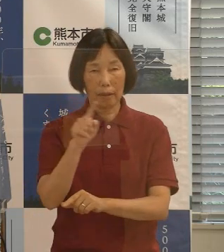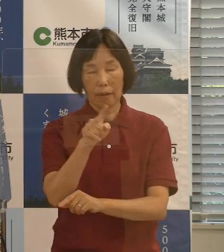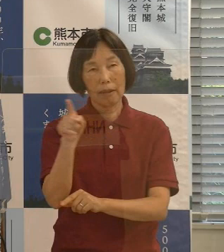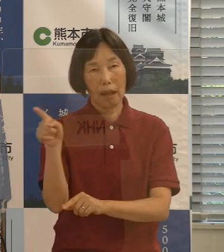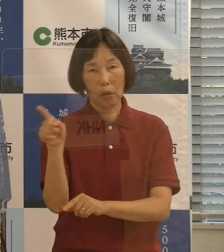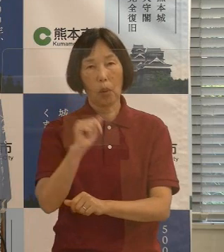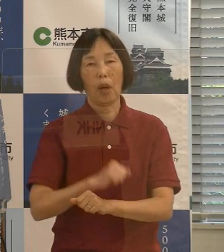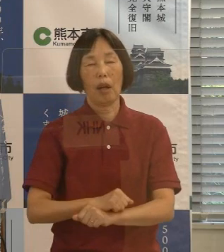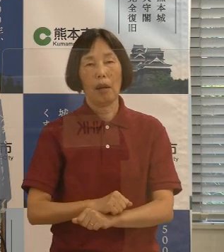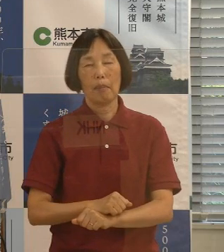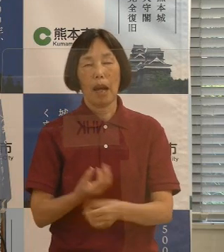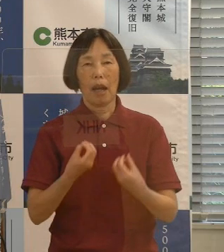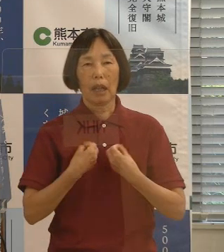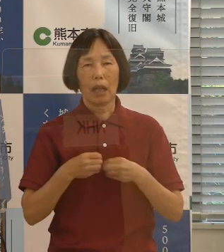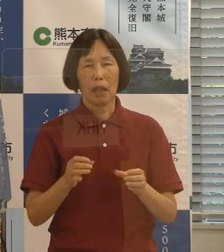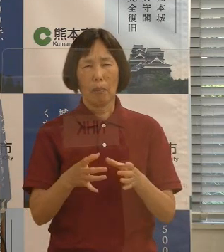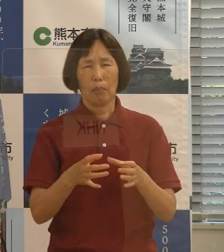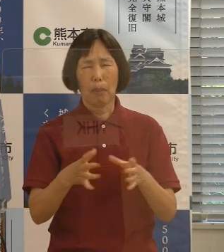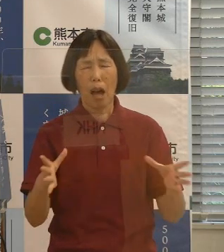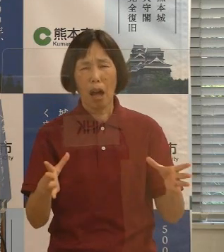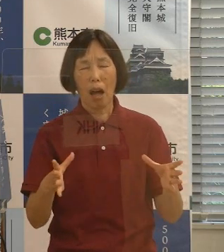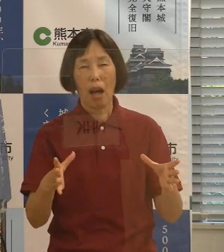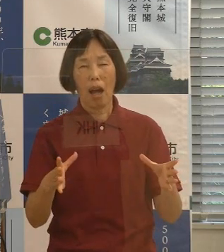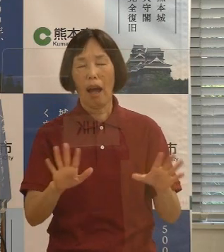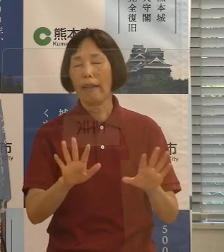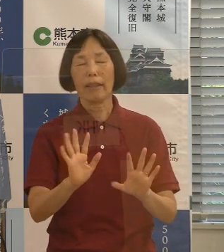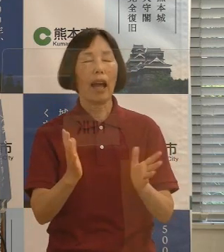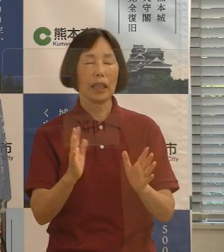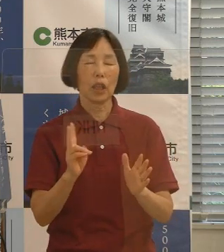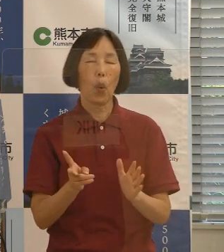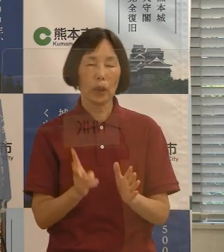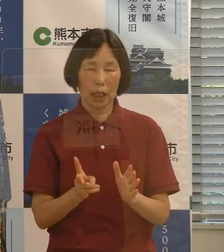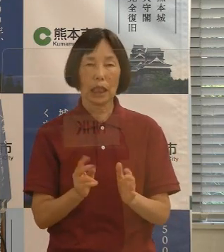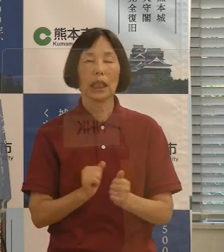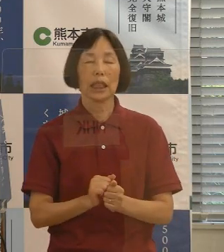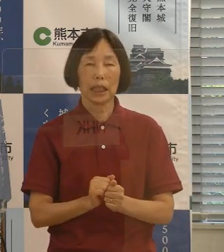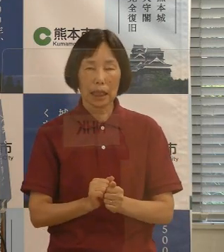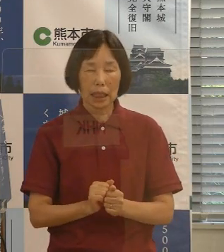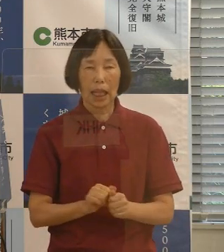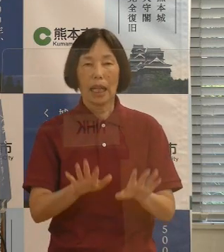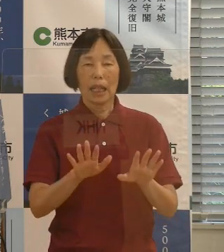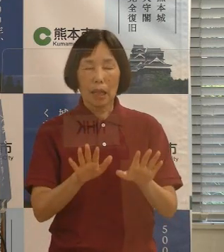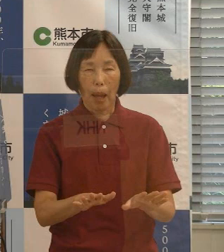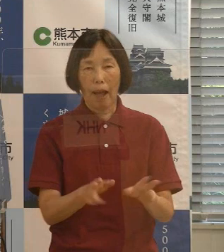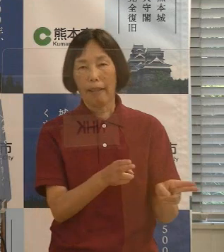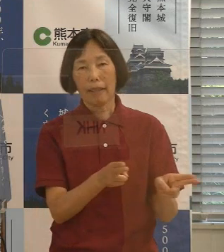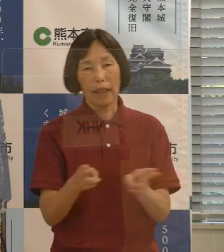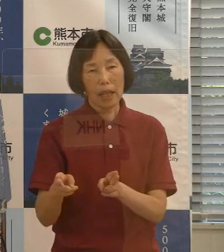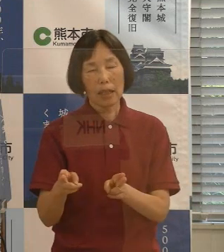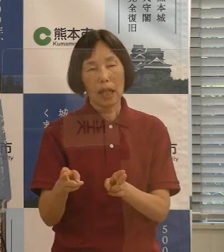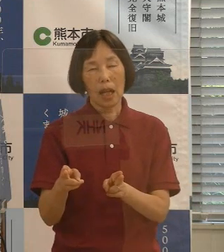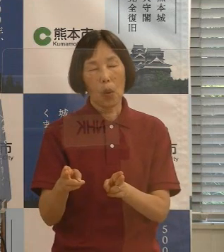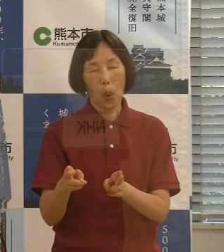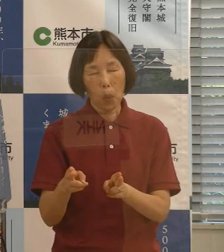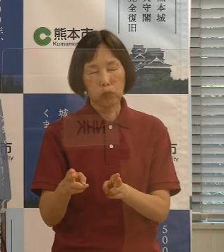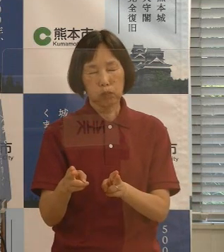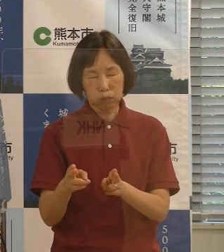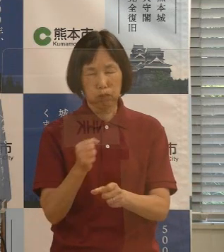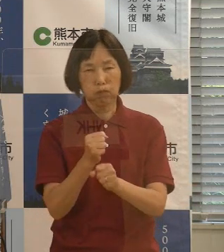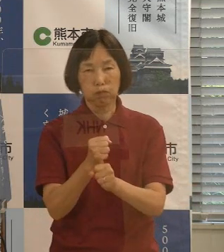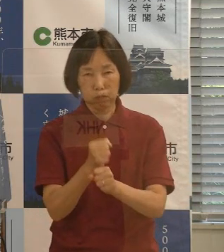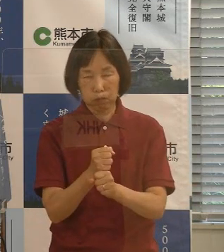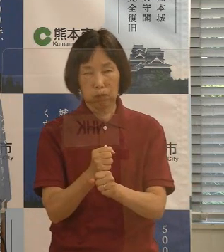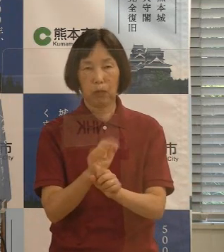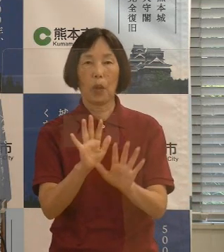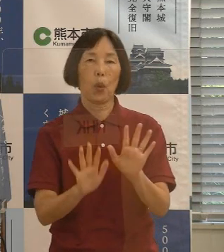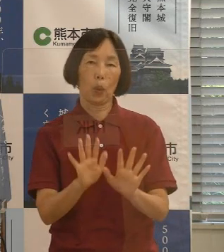ているような地域のようにならないようにですね、我々としては今体制をしっかり構築をさせていただいておりますので、